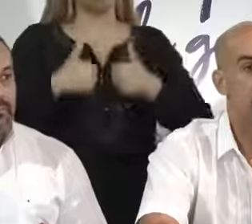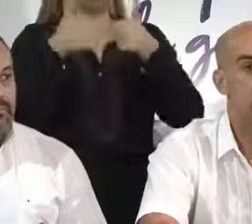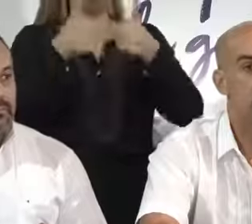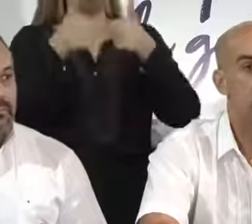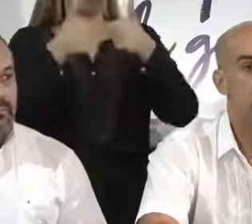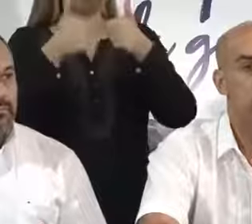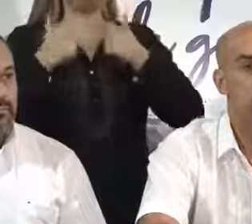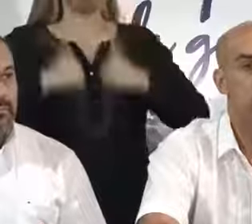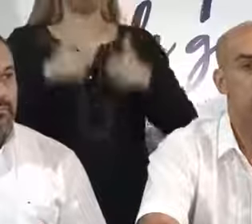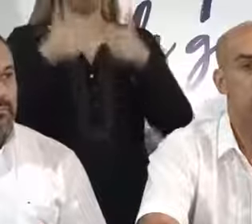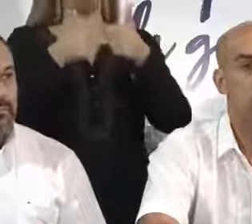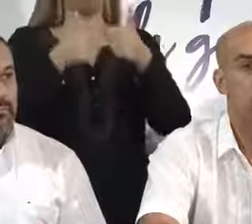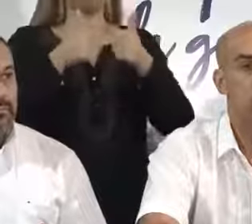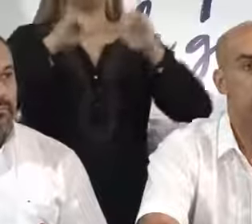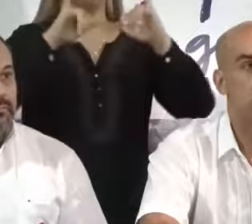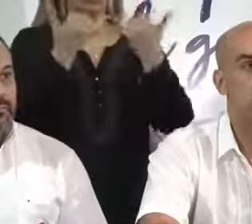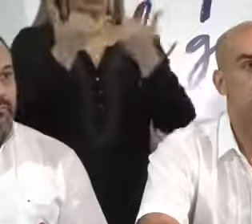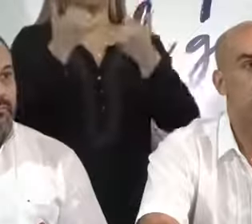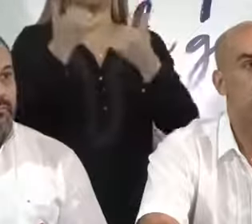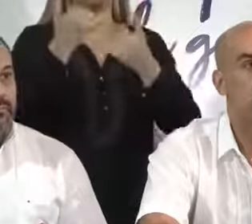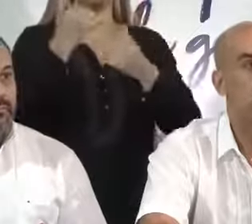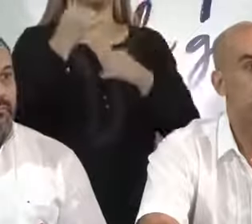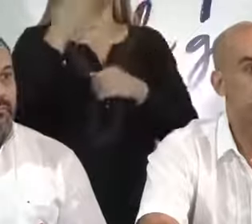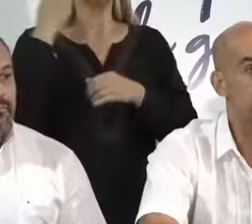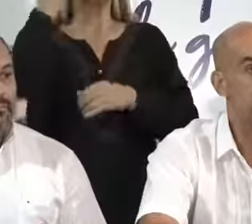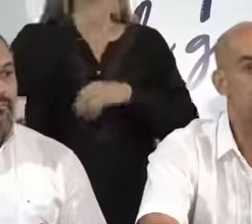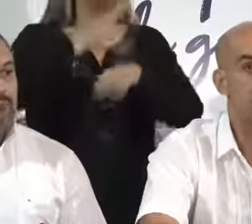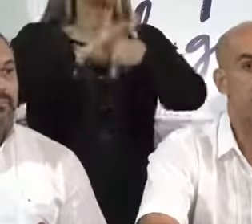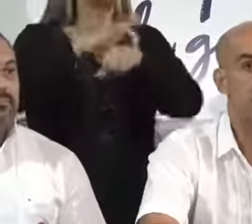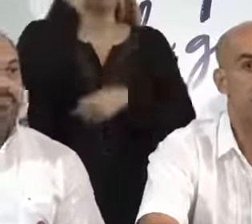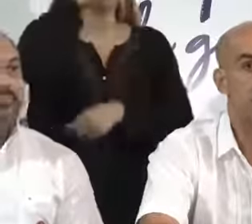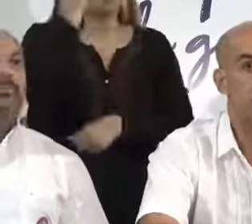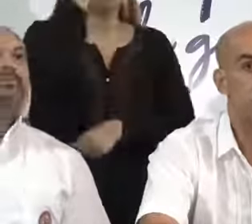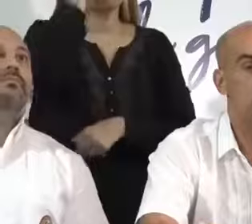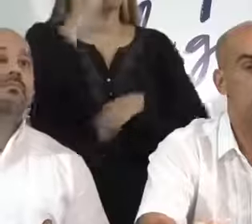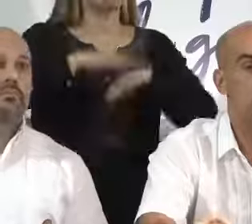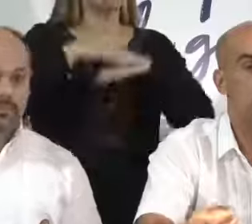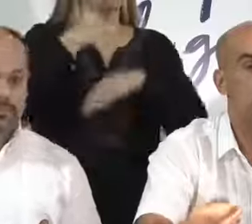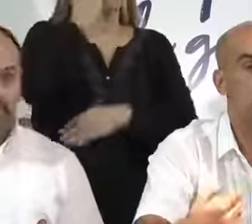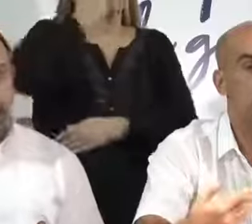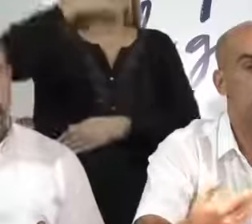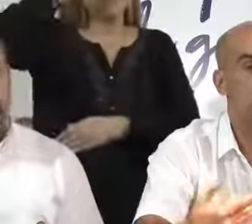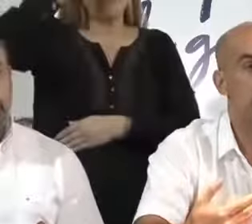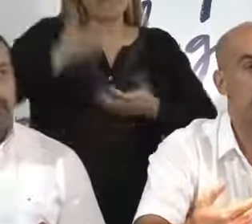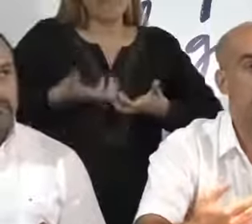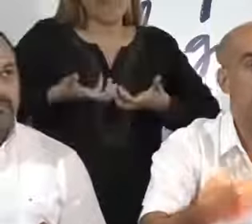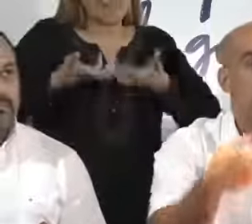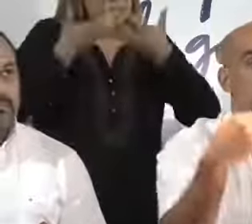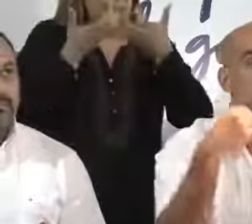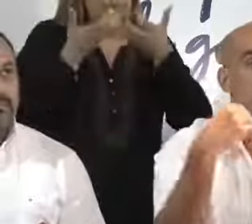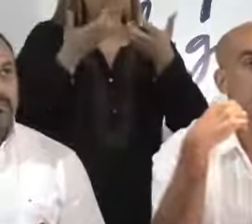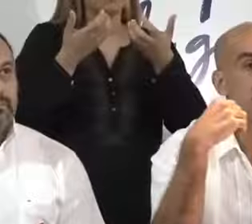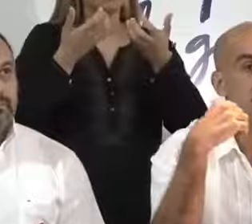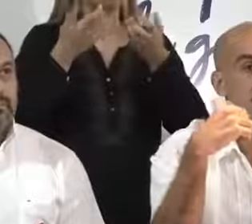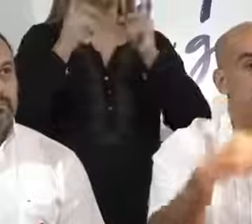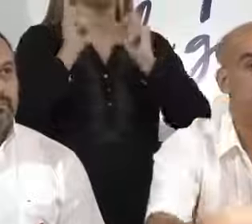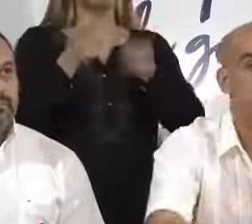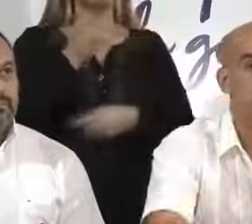general de salud, consultado por un cuadro febril y un cuadro con problemas